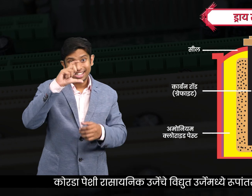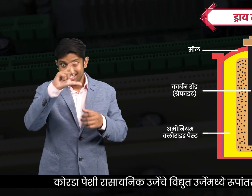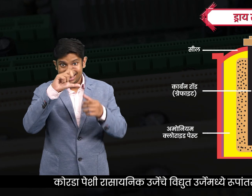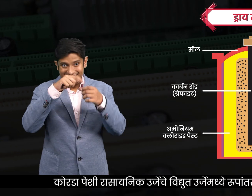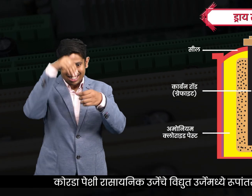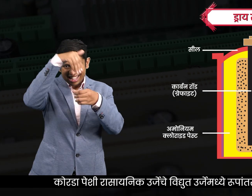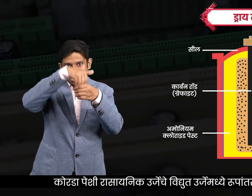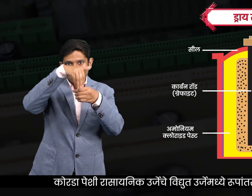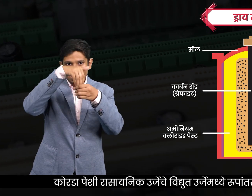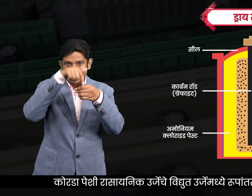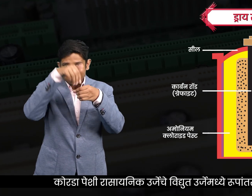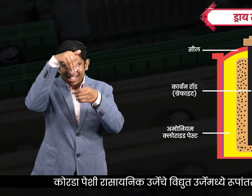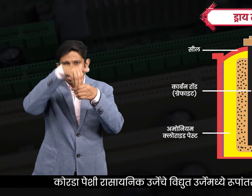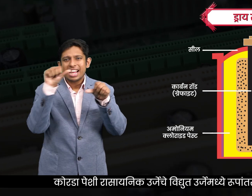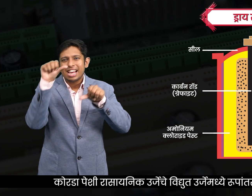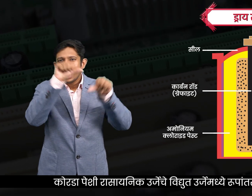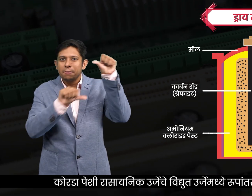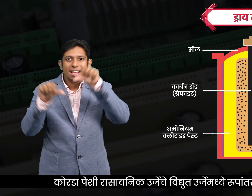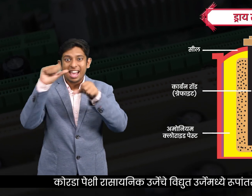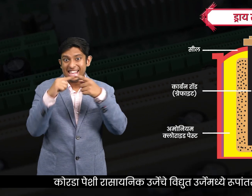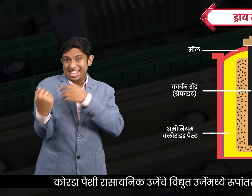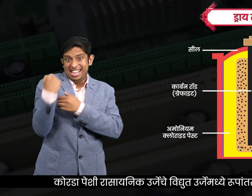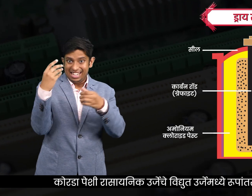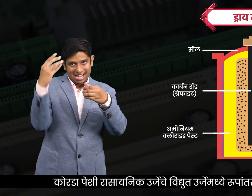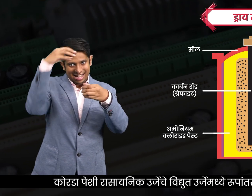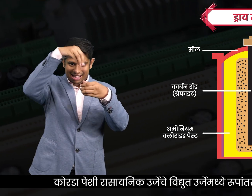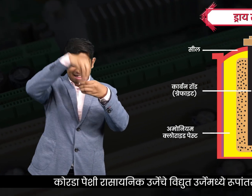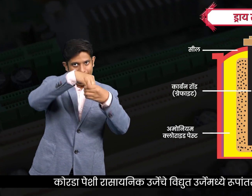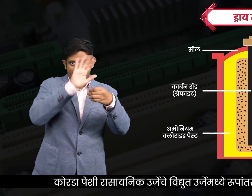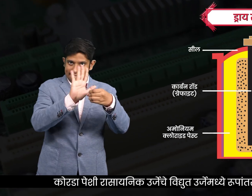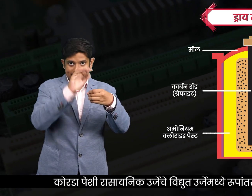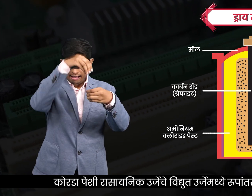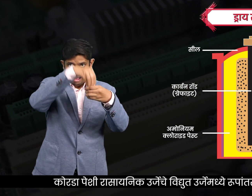कोरडा सेल रासायनिक ऊर्जेचे विद्युत ऊर्जेमध्ये रूपांतर करते.